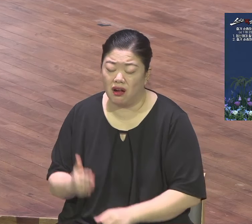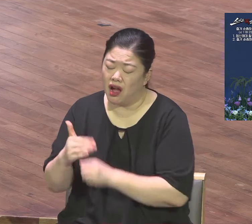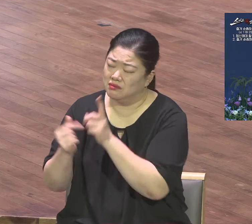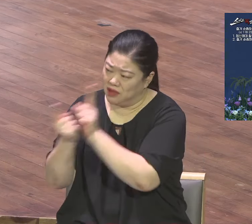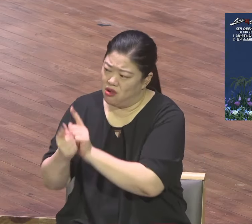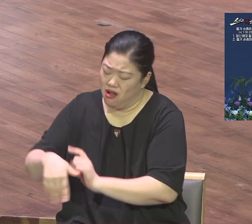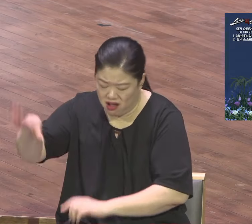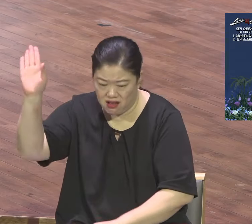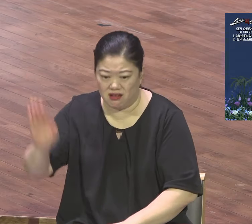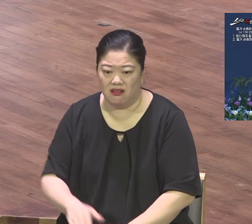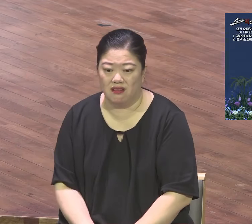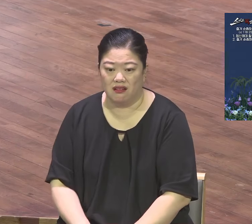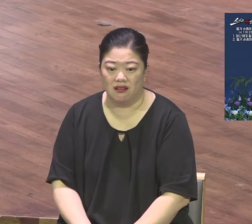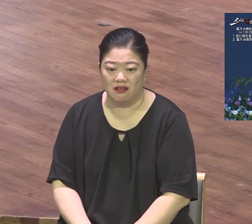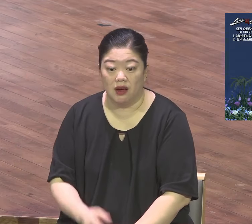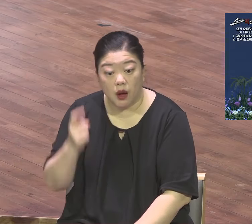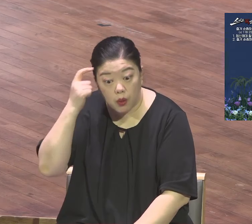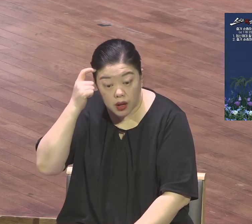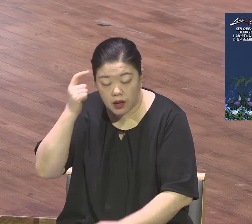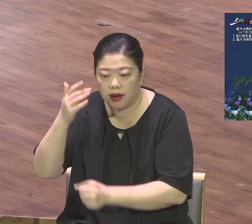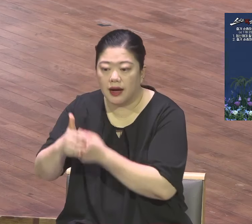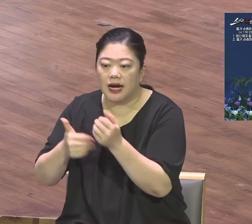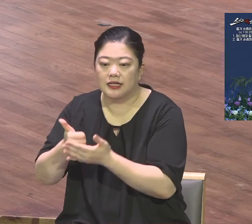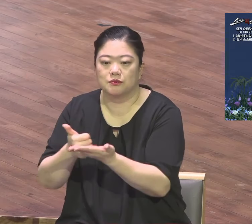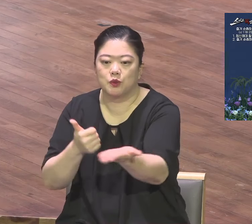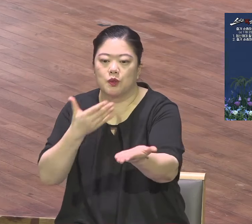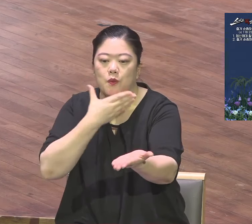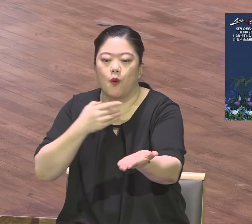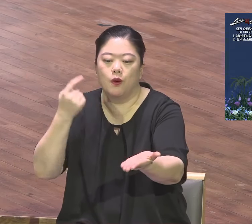이게 뭐냐? 복음이에요.